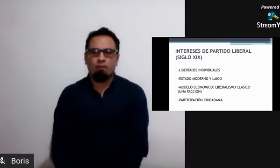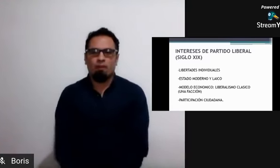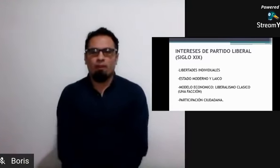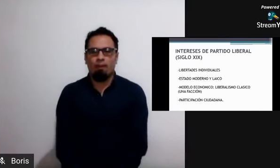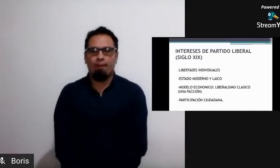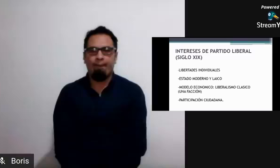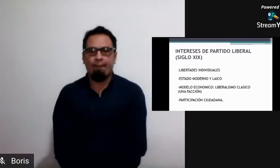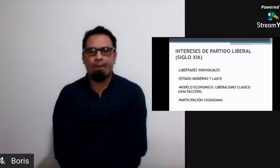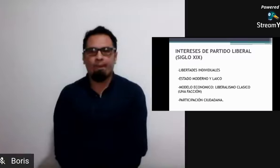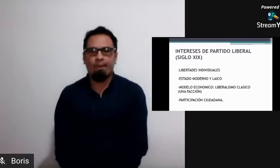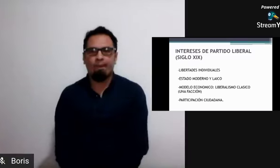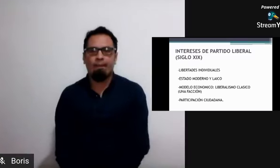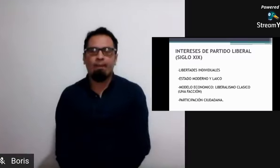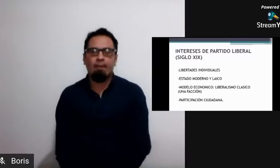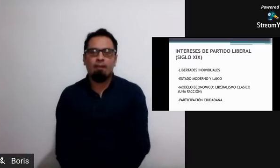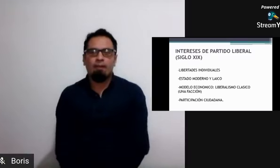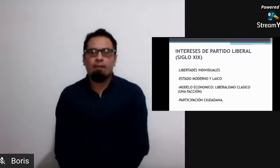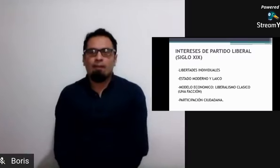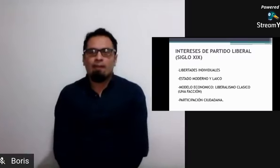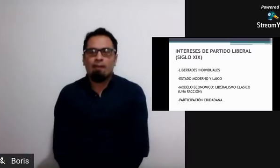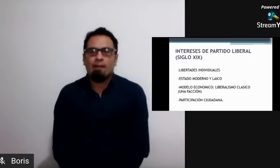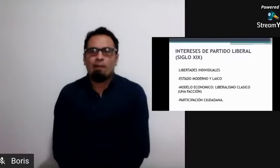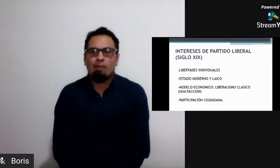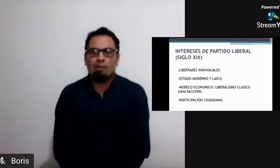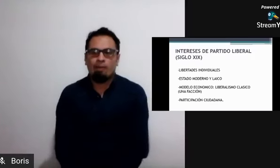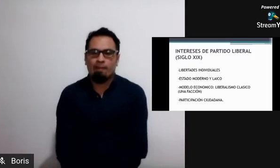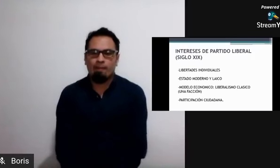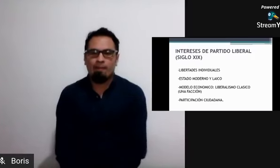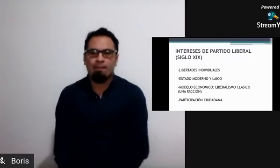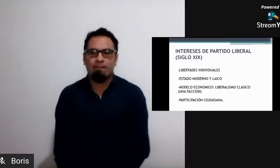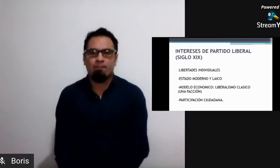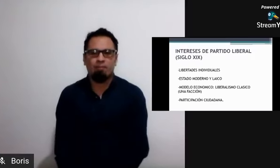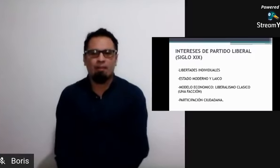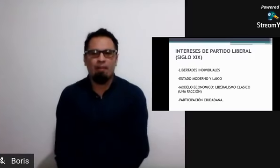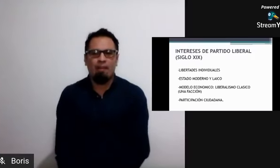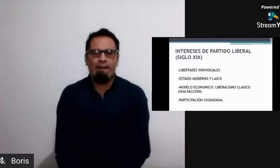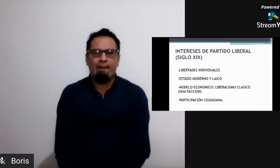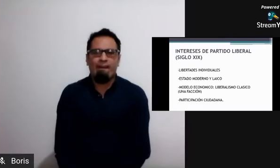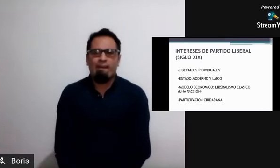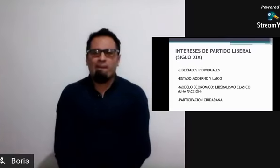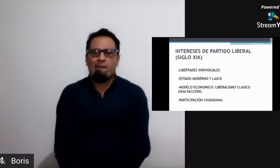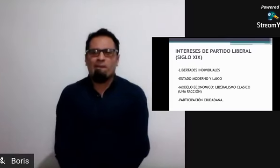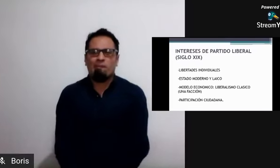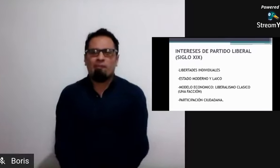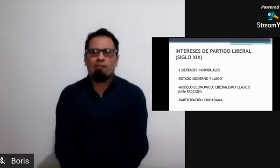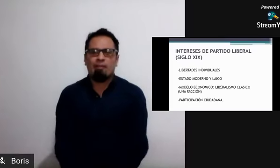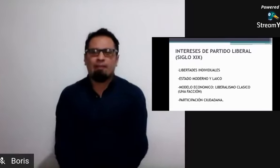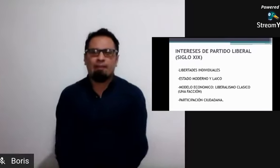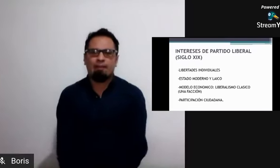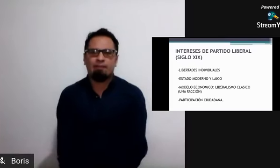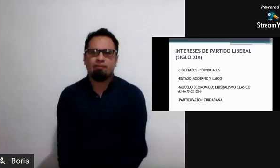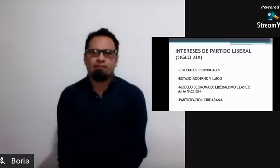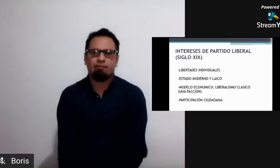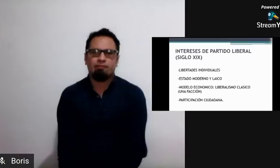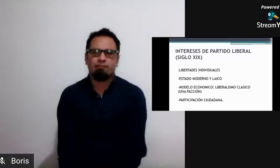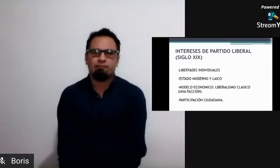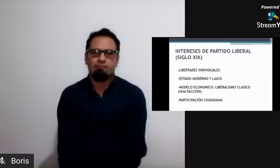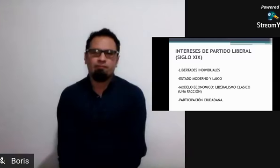aspectos principales. Ahora me gustaría contarles a ustedes, darles a ustedes un espacio para resolver sus dudas e inquietudes, así